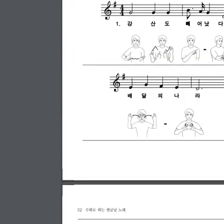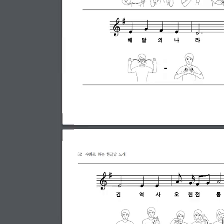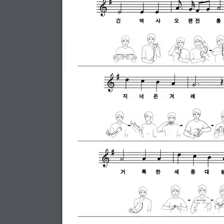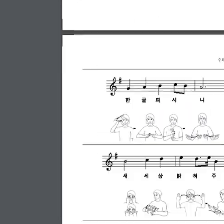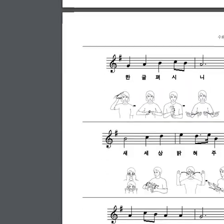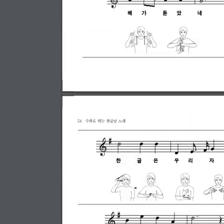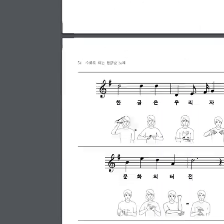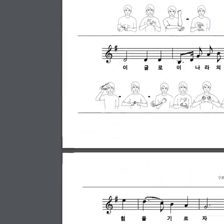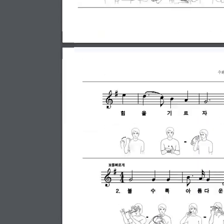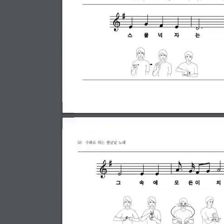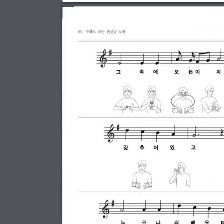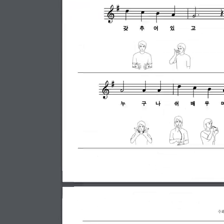한글날